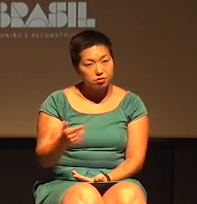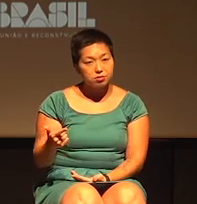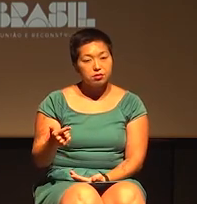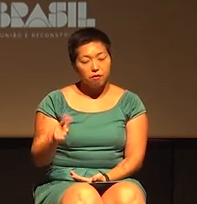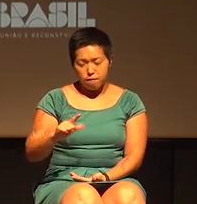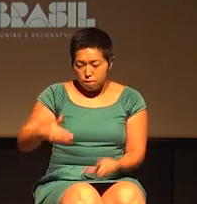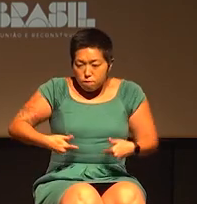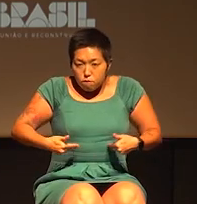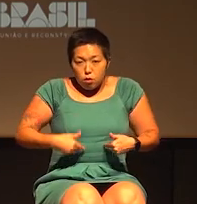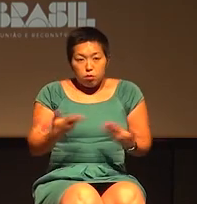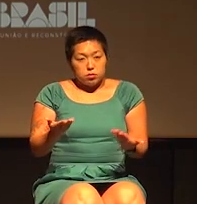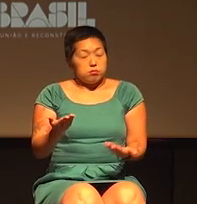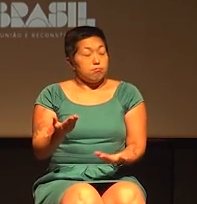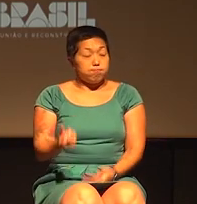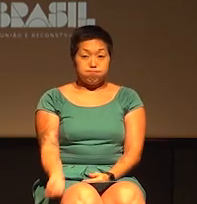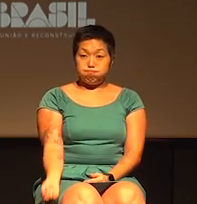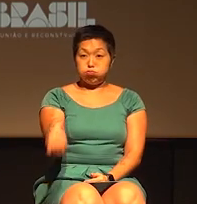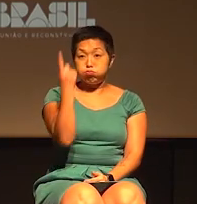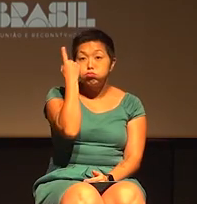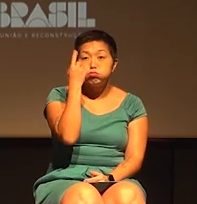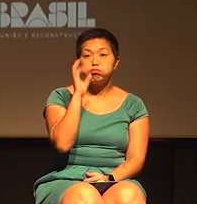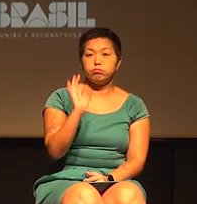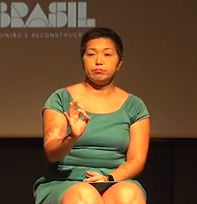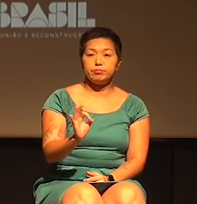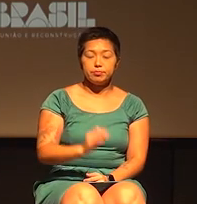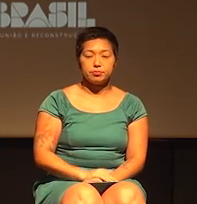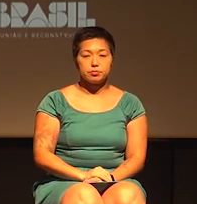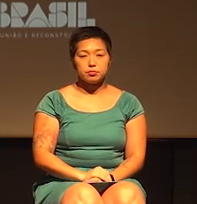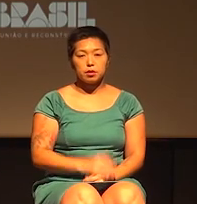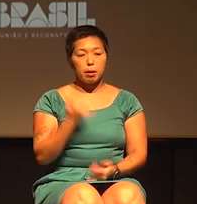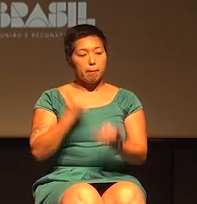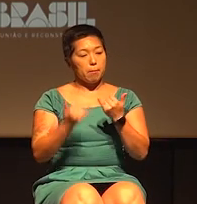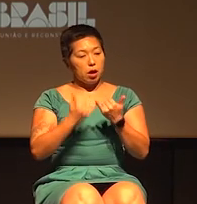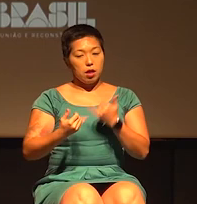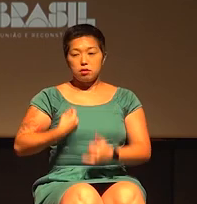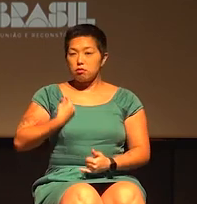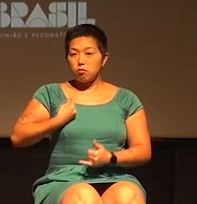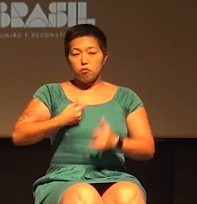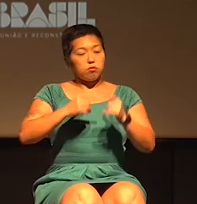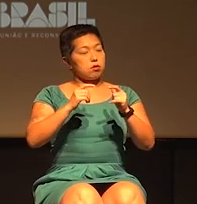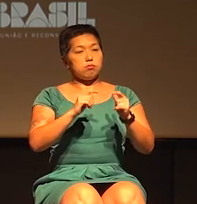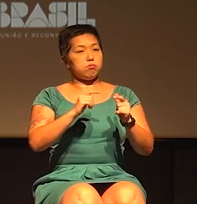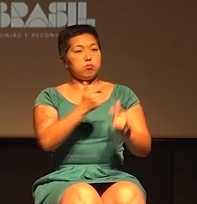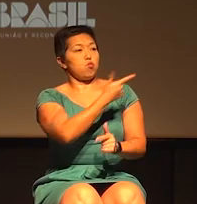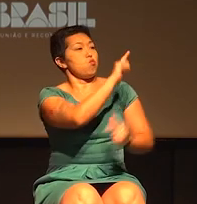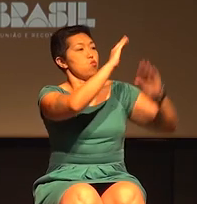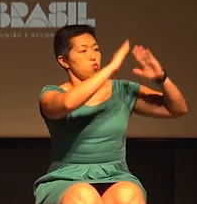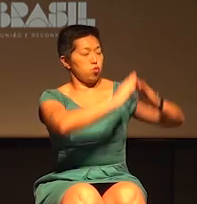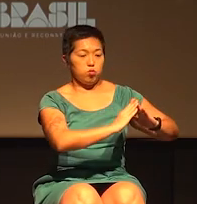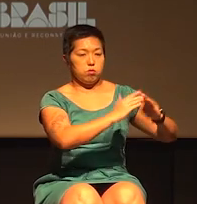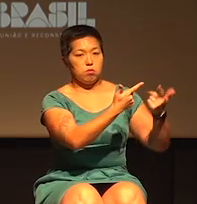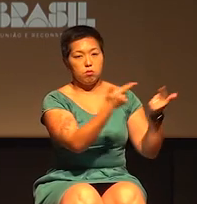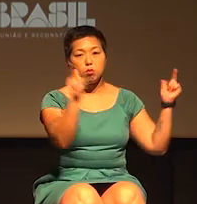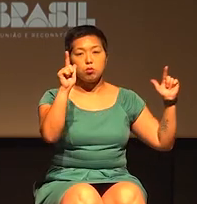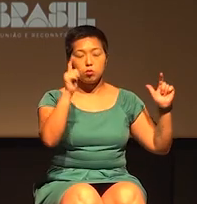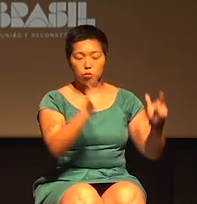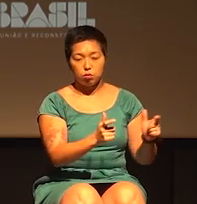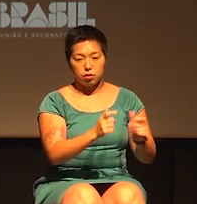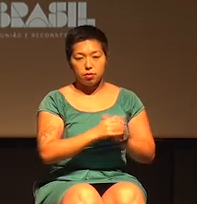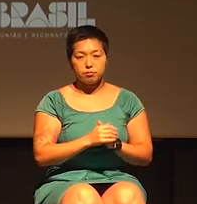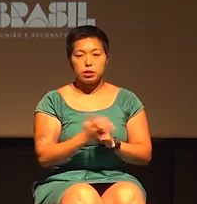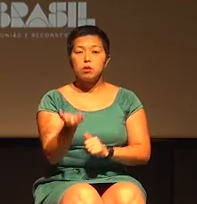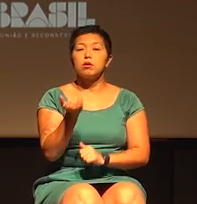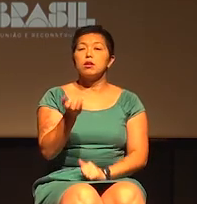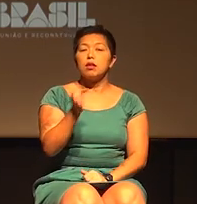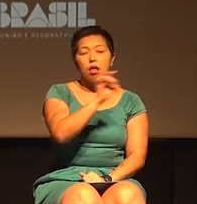bizarro mesmo né sonin é super bizarro então que vivem no numas bolhas né então a gente que tá vendo aqui um pouco eu queria que cada